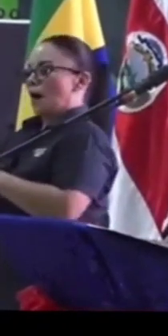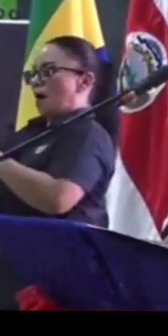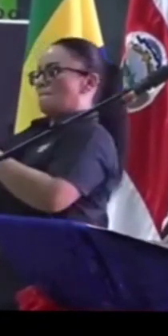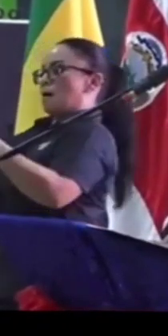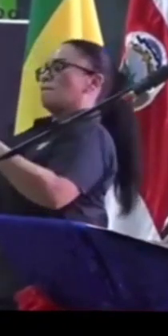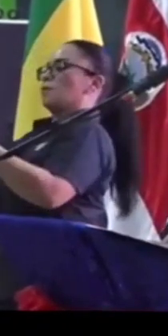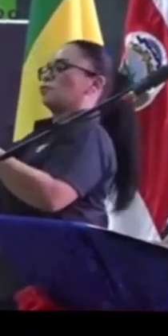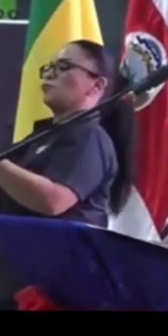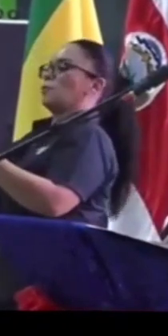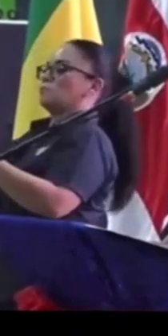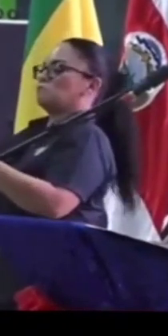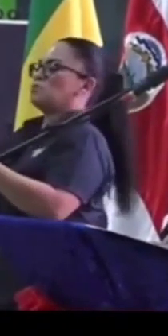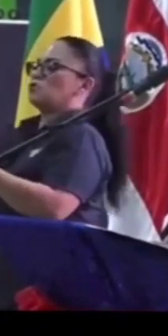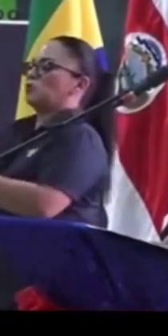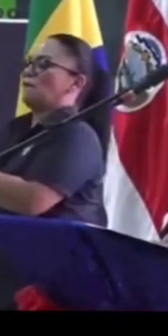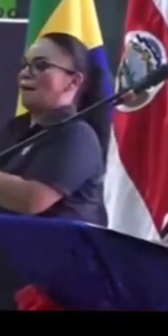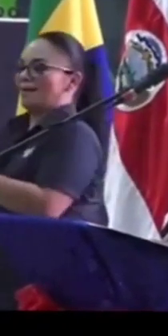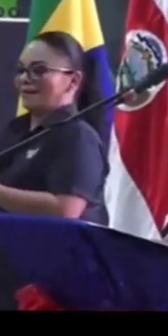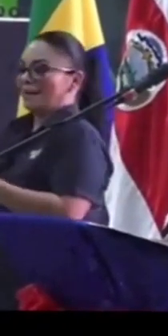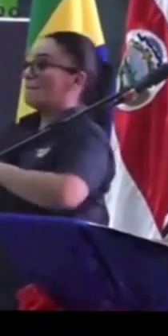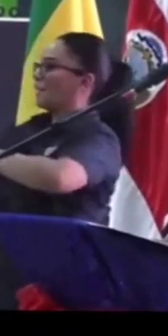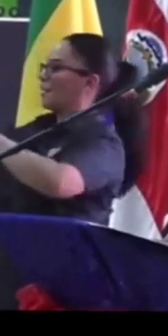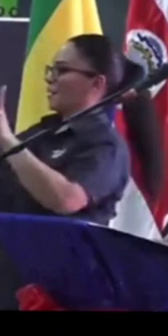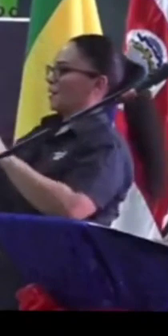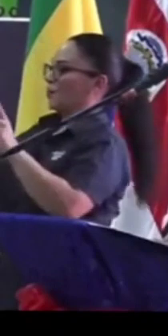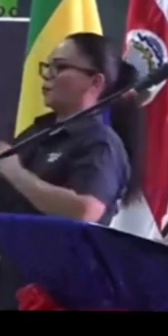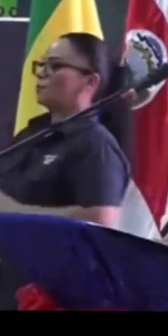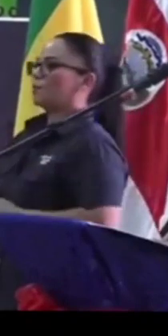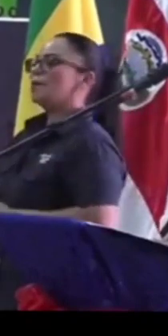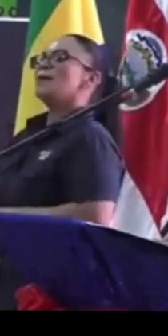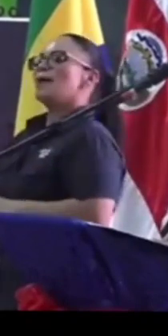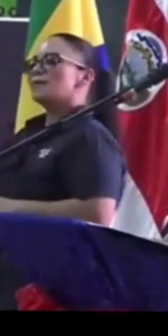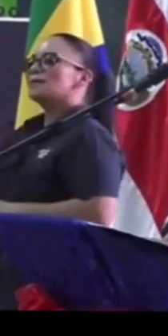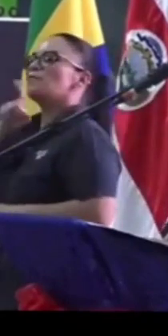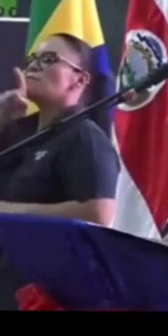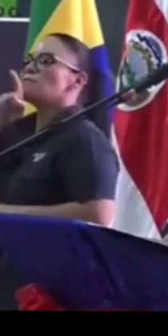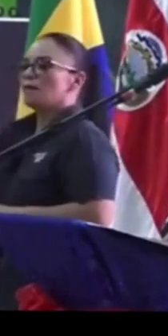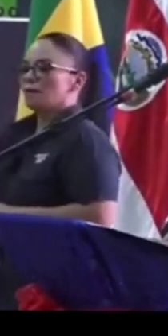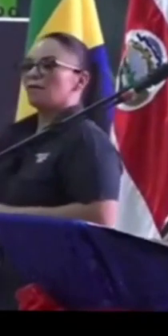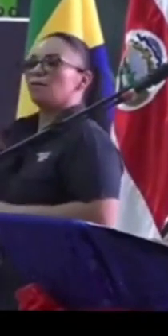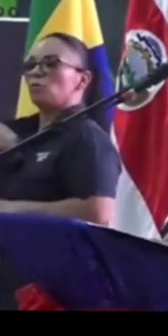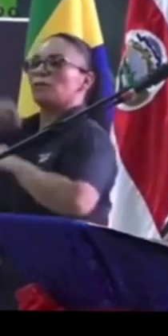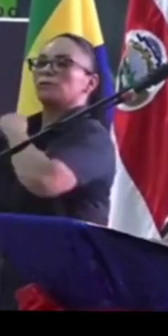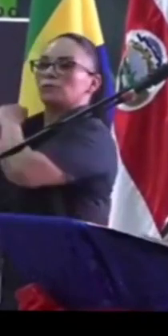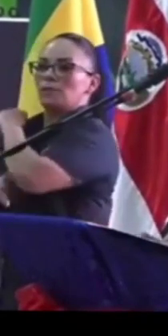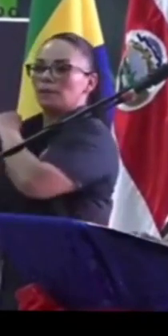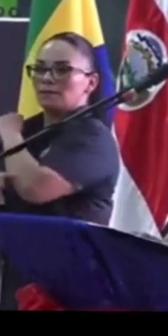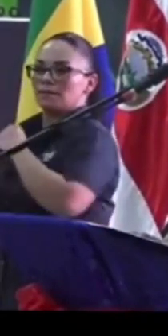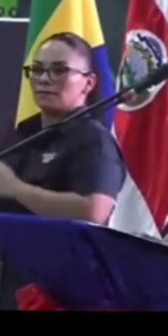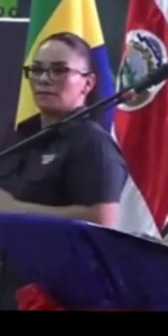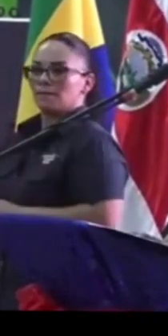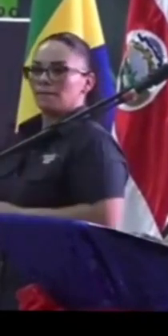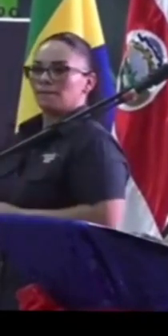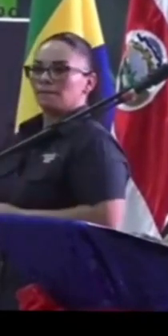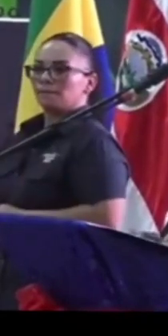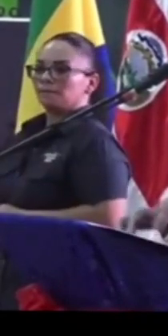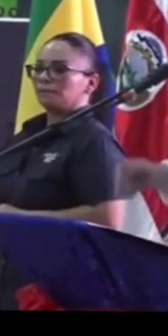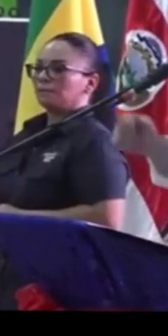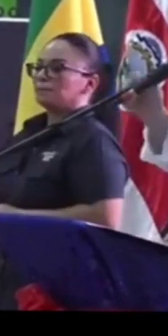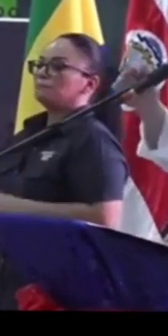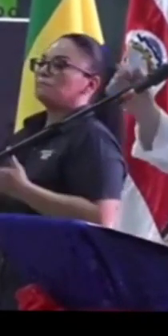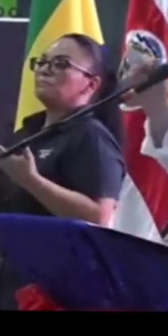trabajen pero esa es la realidad de nuestro país Entonces